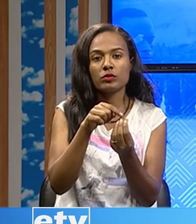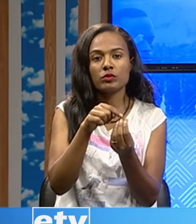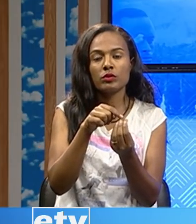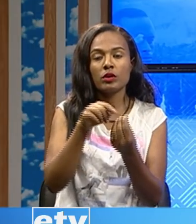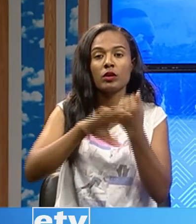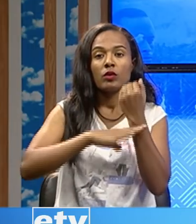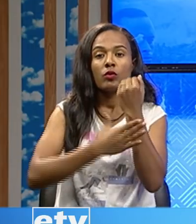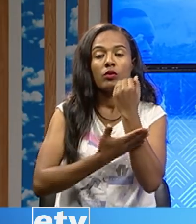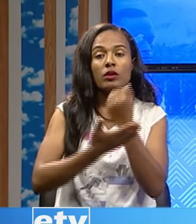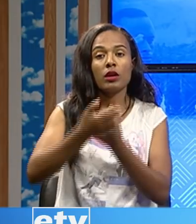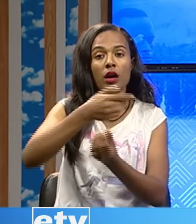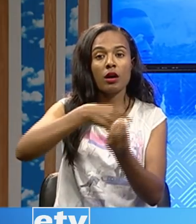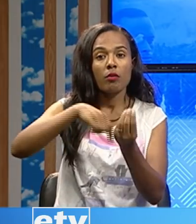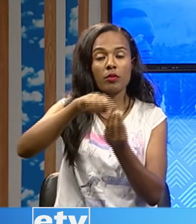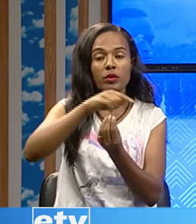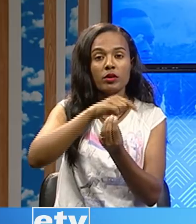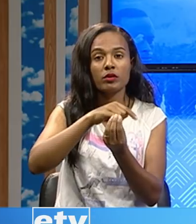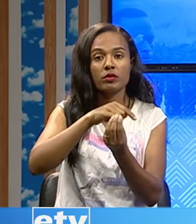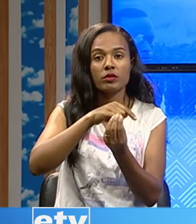ጎንደር አካባቢ